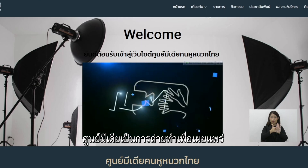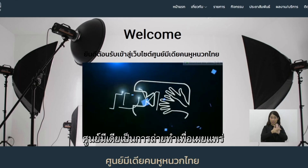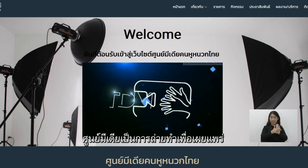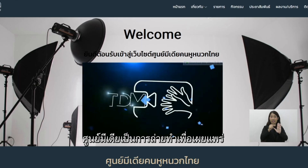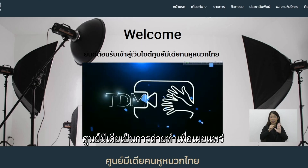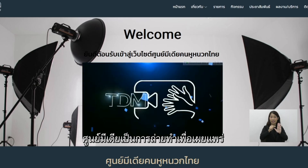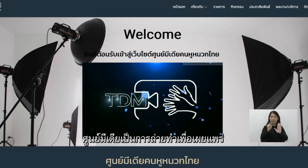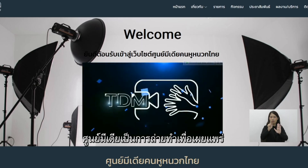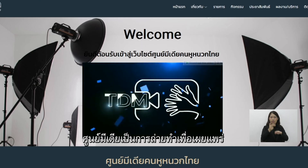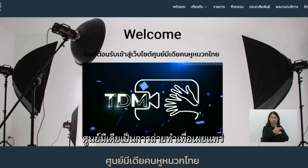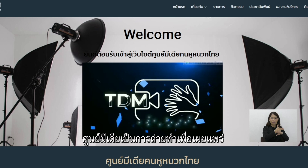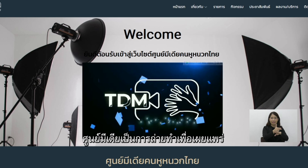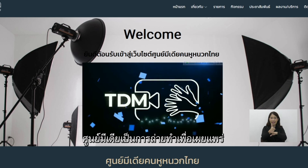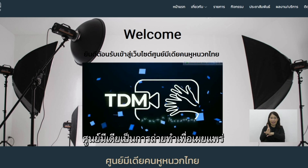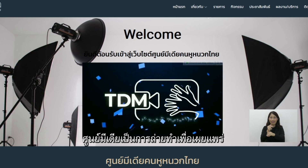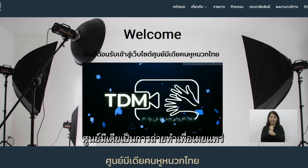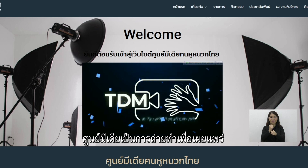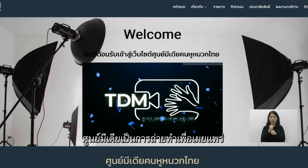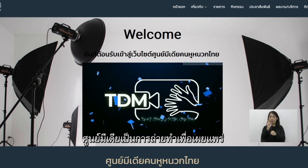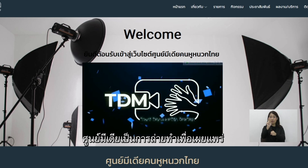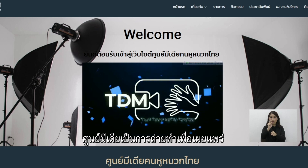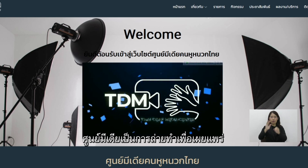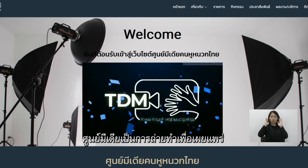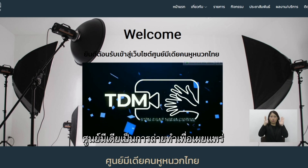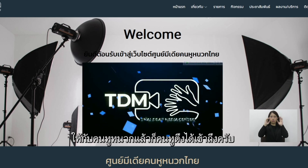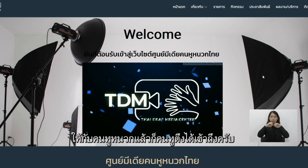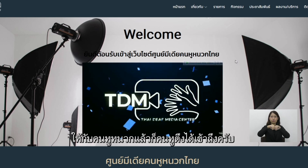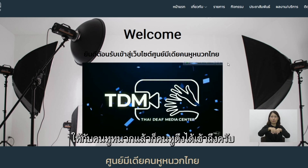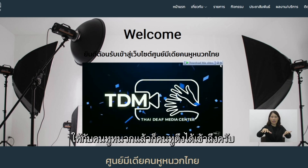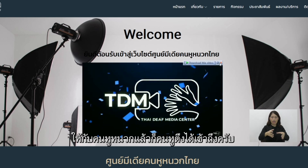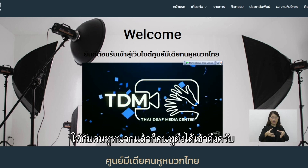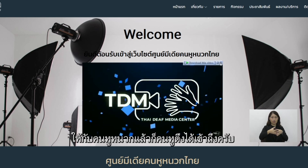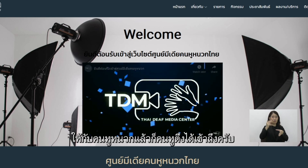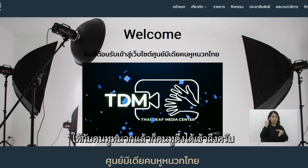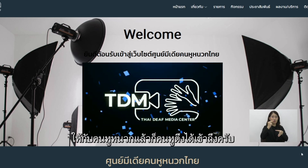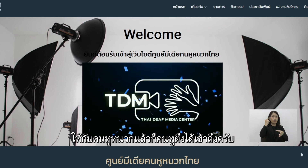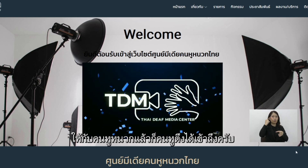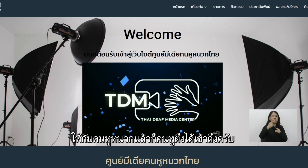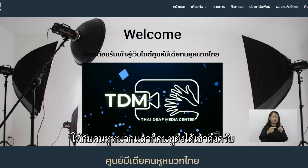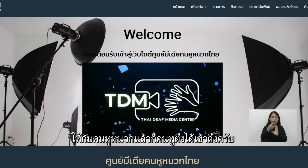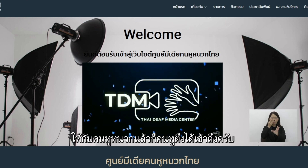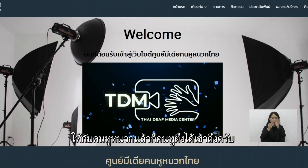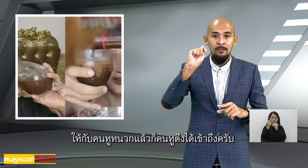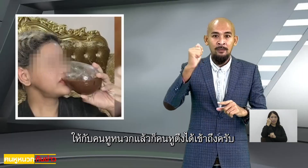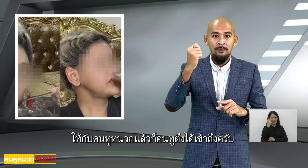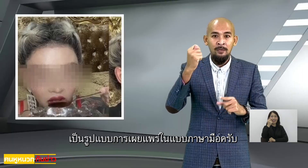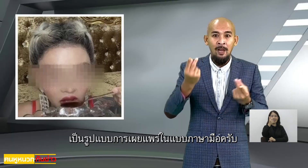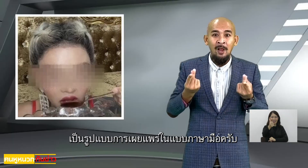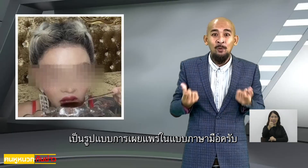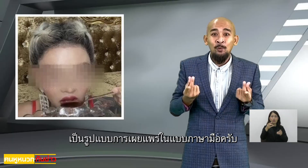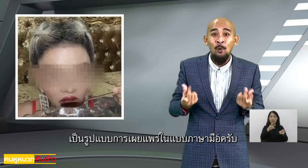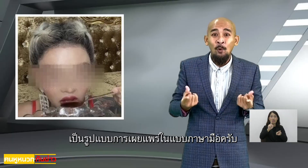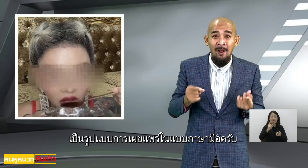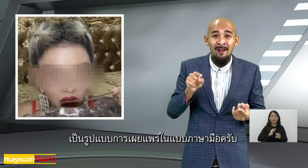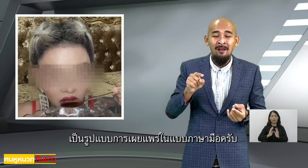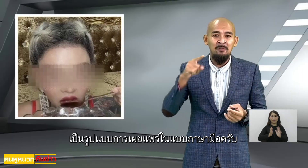ศูนย์มีเดียเนี่ยเป็นการถ่ายทำเพื่อเผยแพร่ให้กับคนหูหนวกแล้วก็คนหูตึงได้เข้าถึงครับเป็นรูปแบ